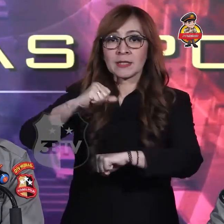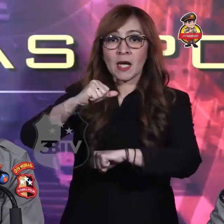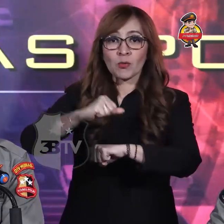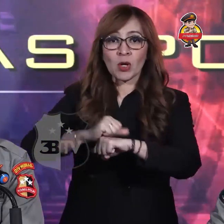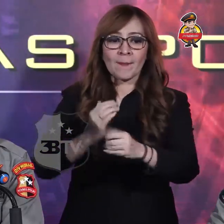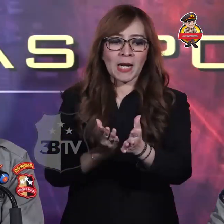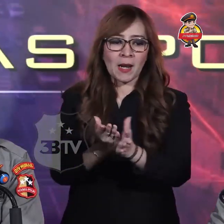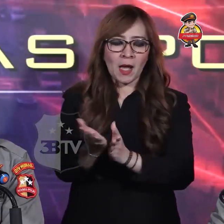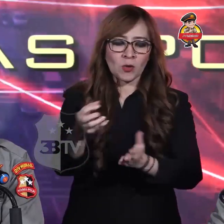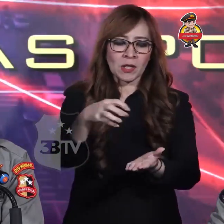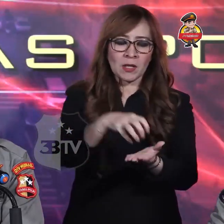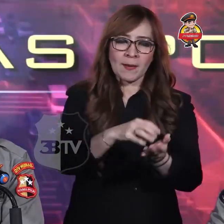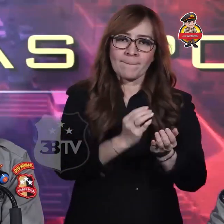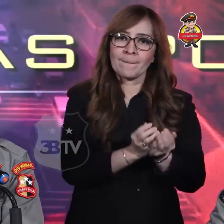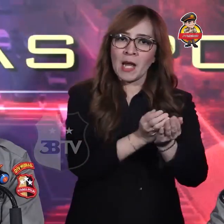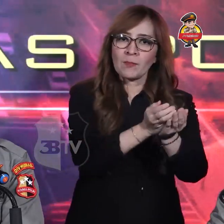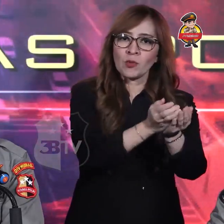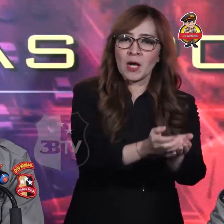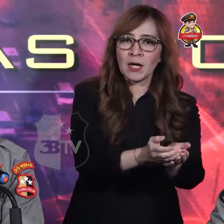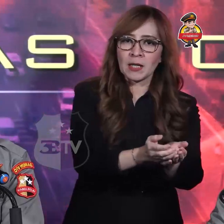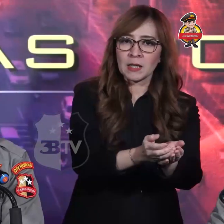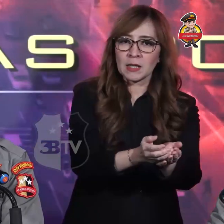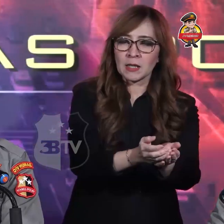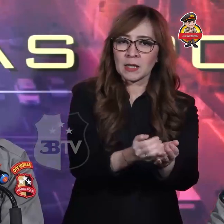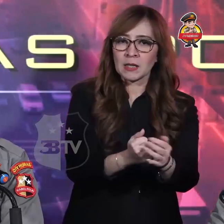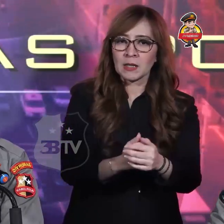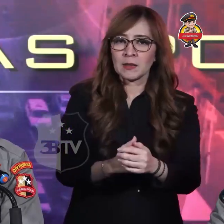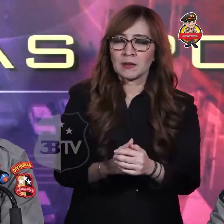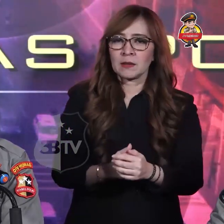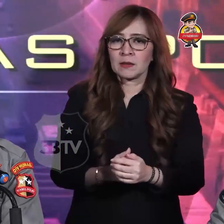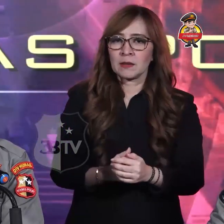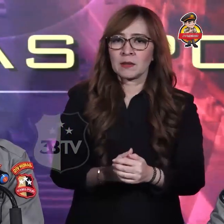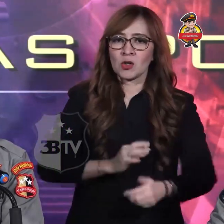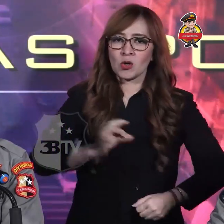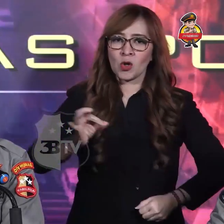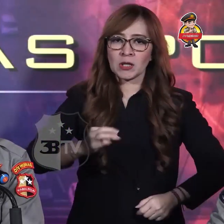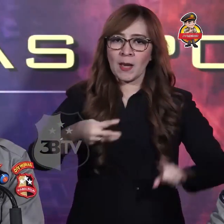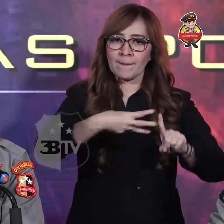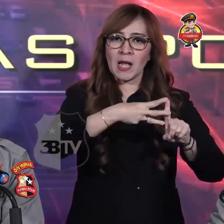pelabuhan feri internasional Sekupang, Kota Batam.